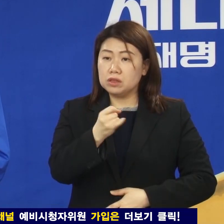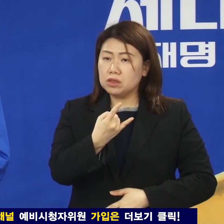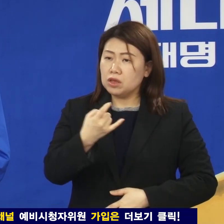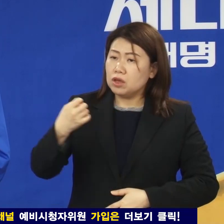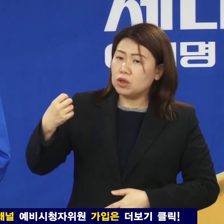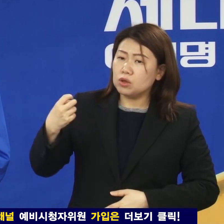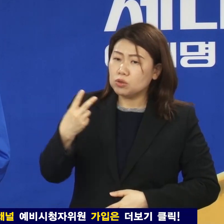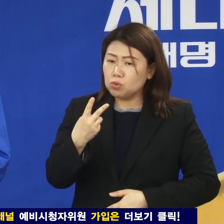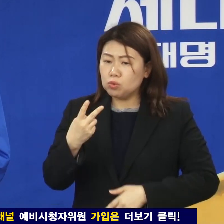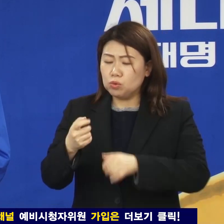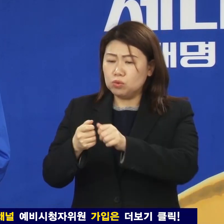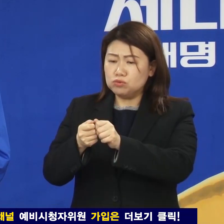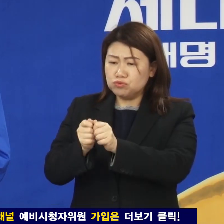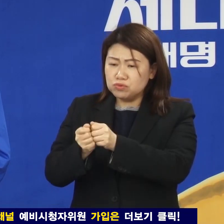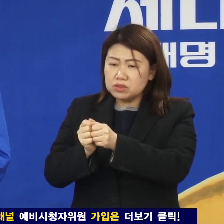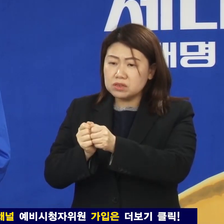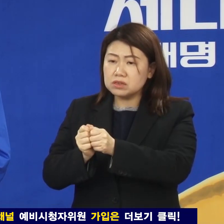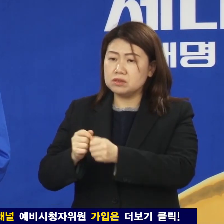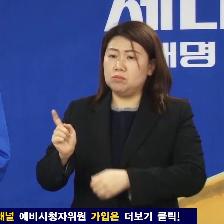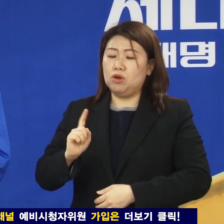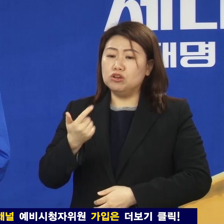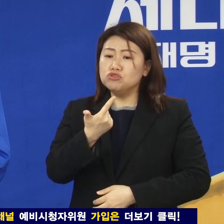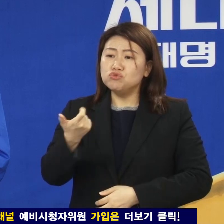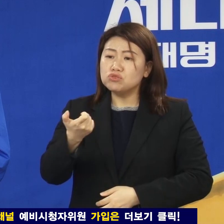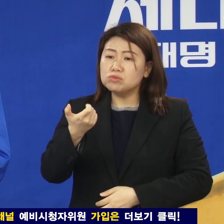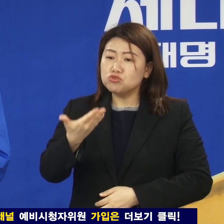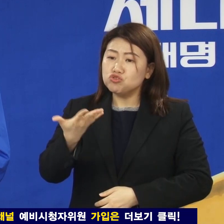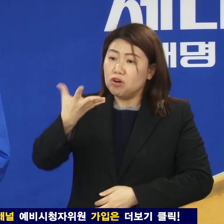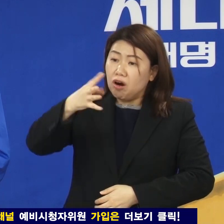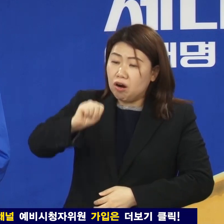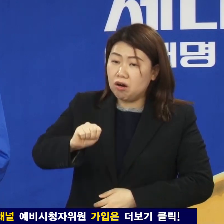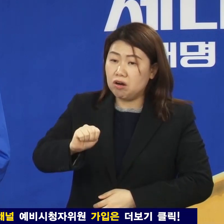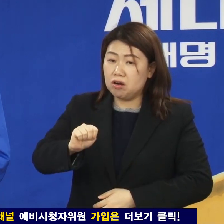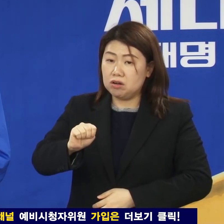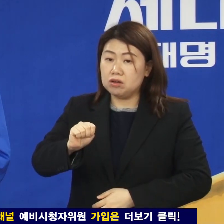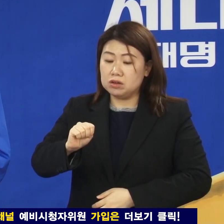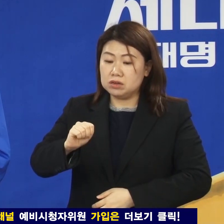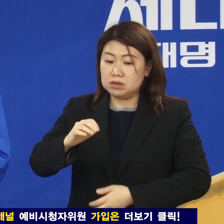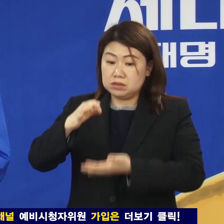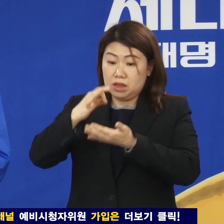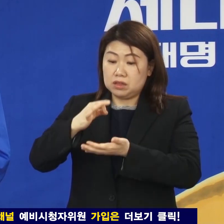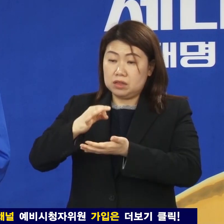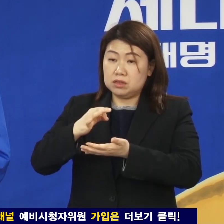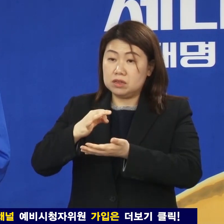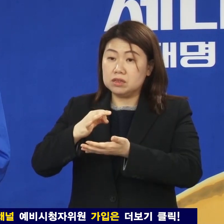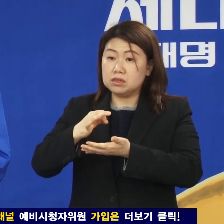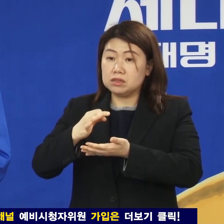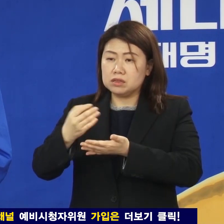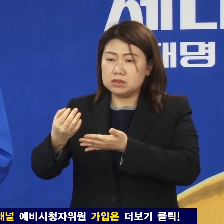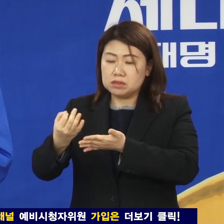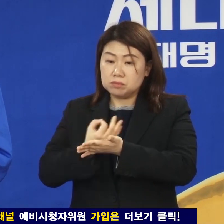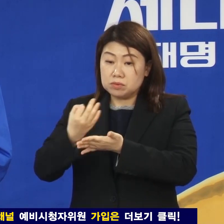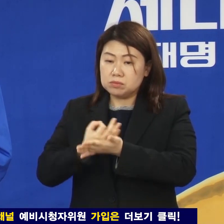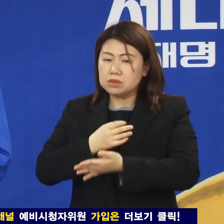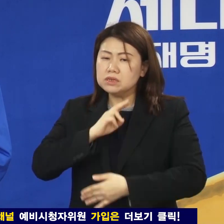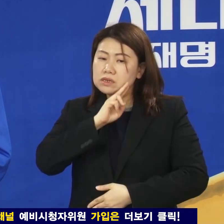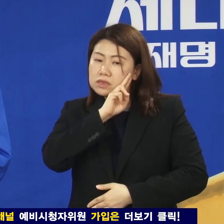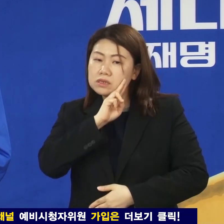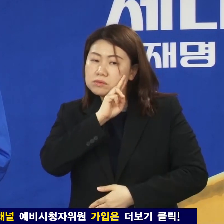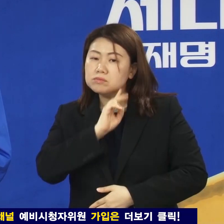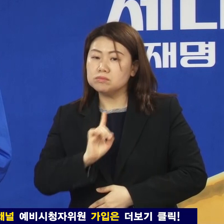작전주 9 69억 재산 형성 과정에 제기되는 의혹을 명확히 밝히기 바랍니다